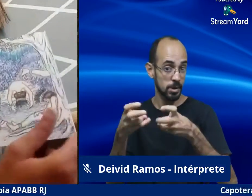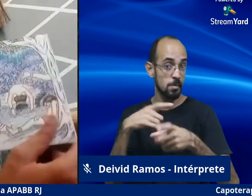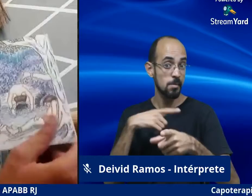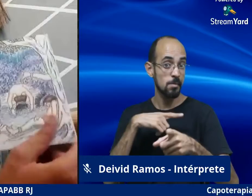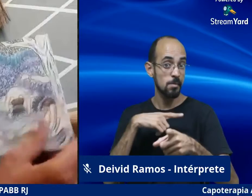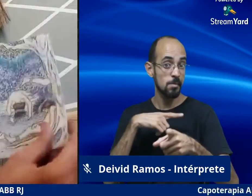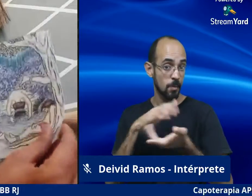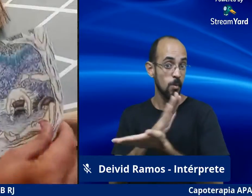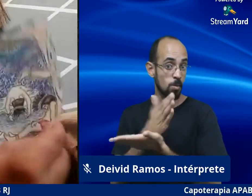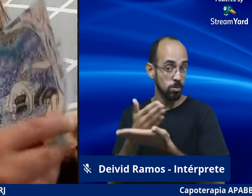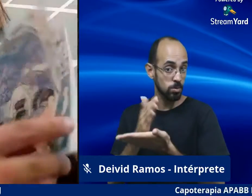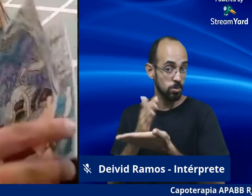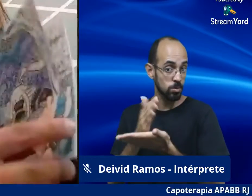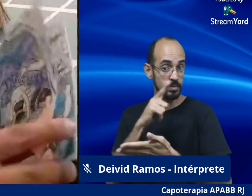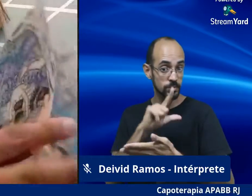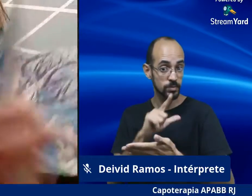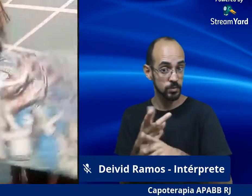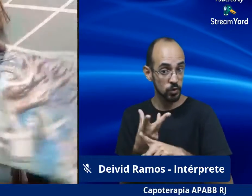conseguiram fugir.